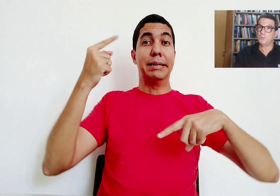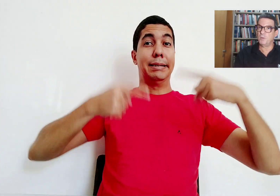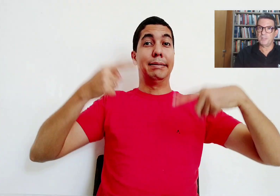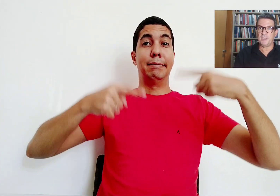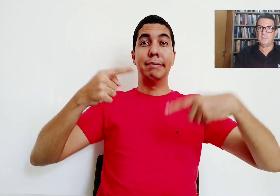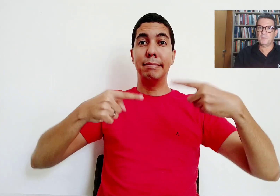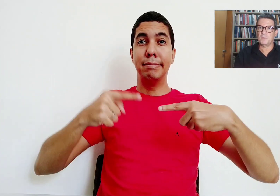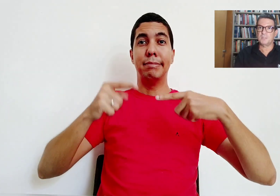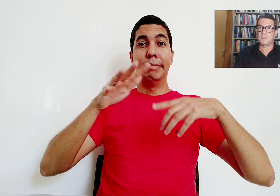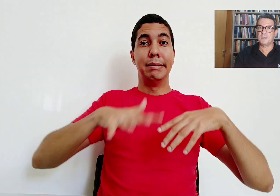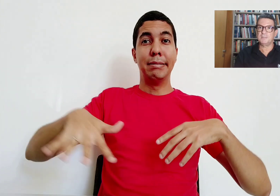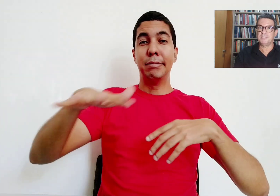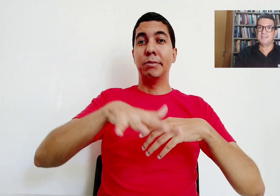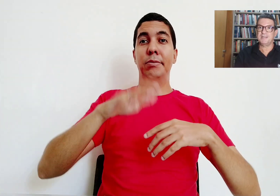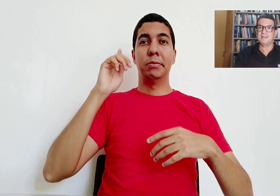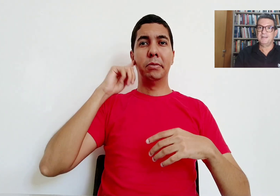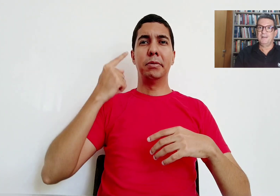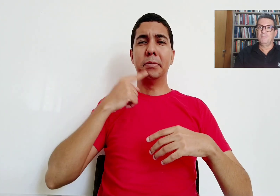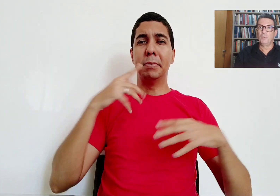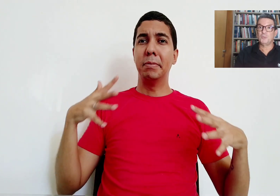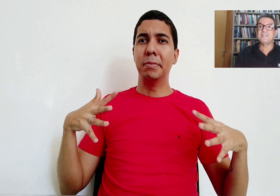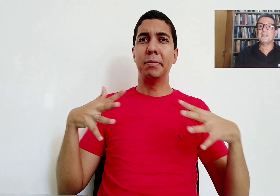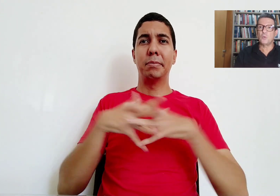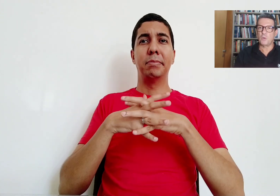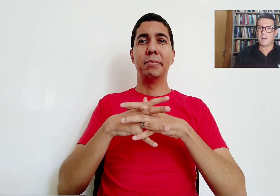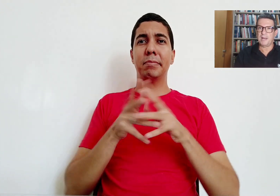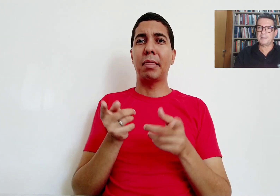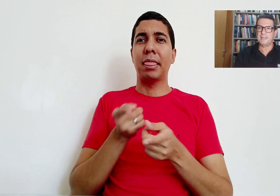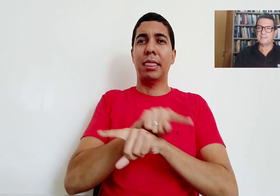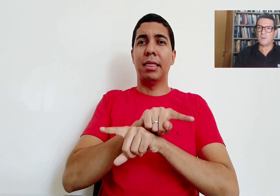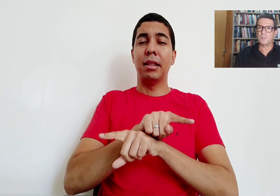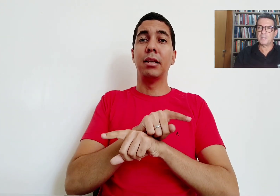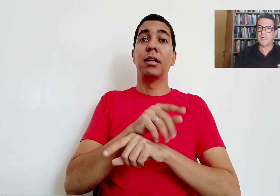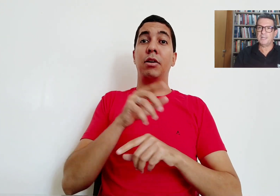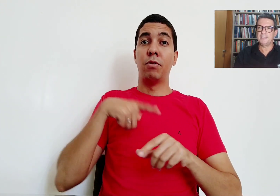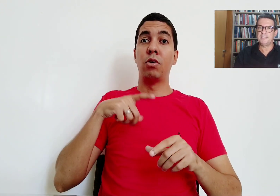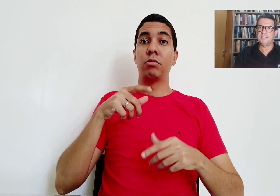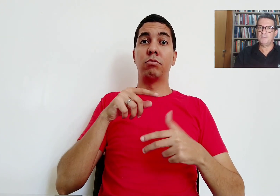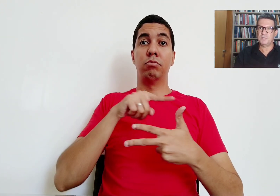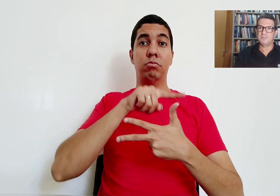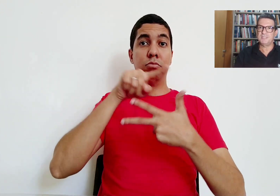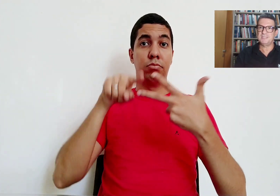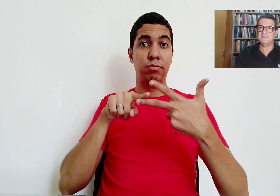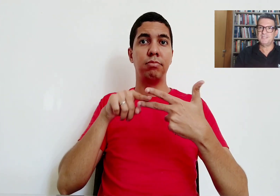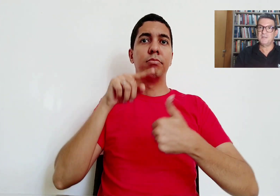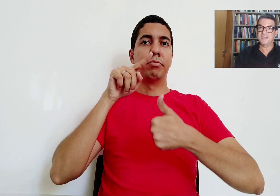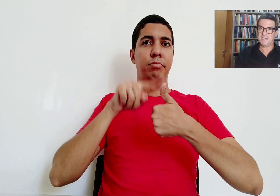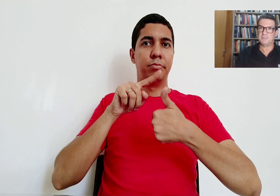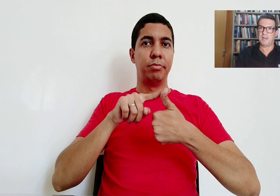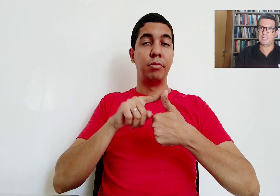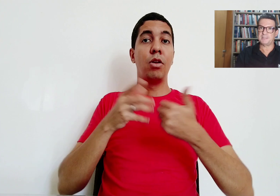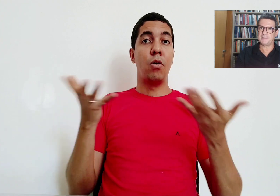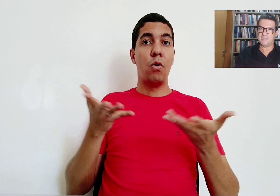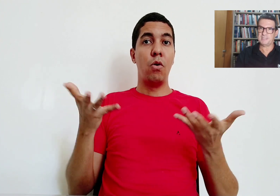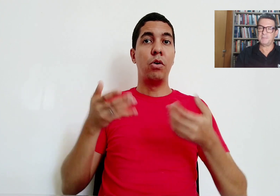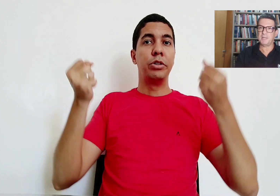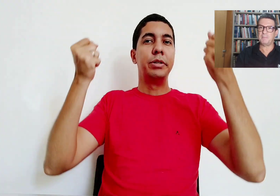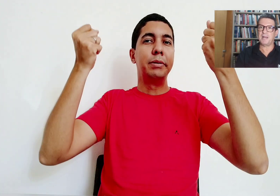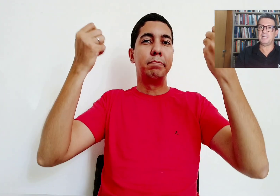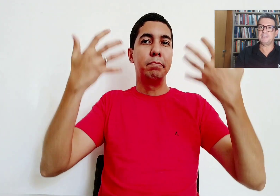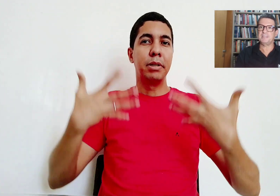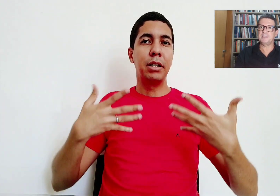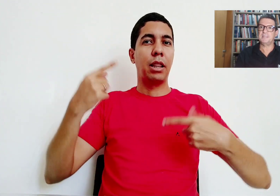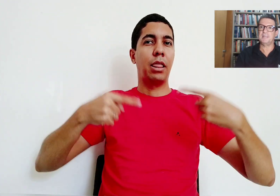tema muito polêmico que chega de maneira muito deturpada a essa comunidade, e eu vou dividir esse vídeo em três partes. Nessa